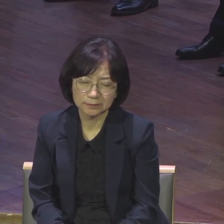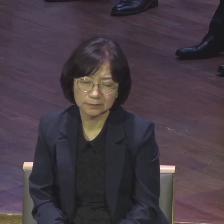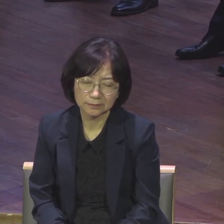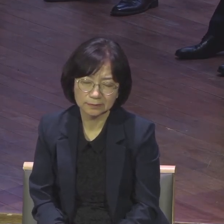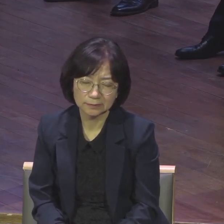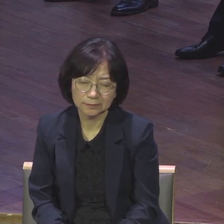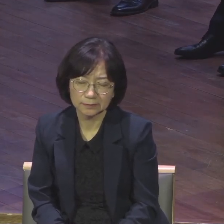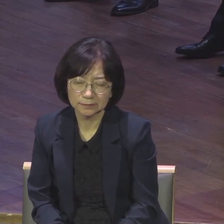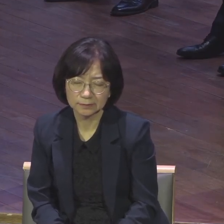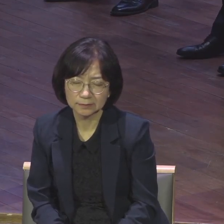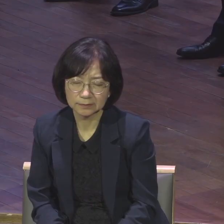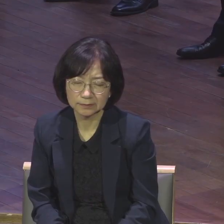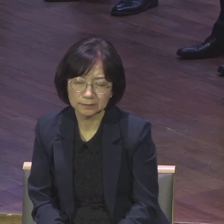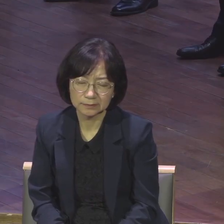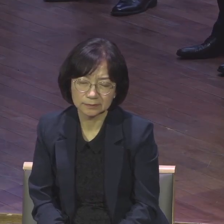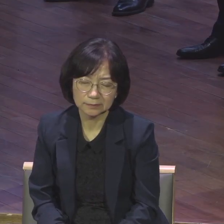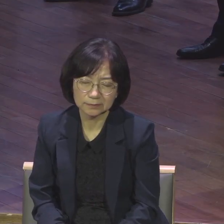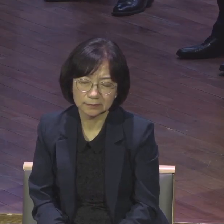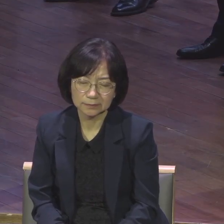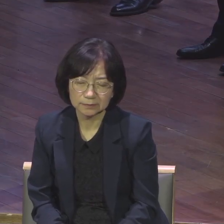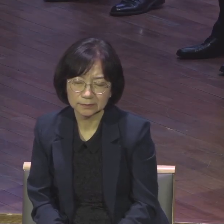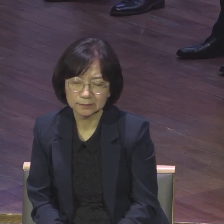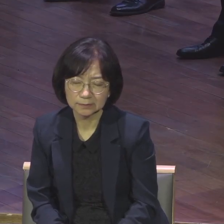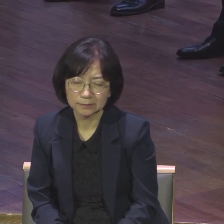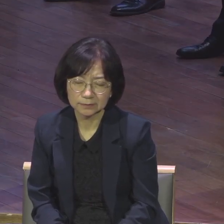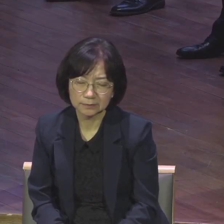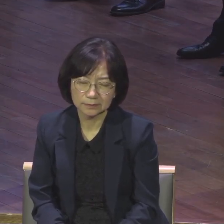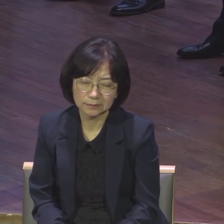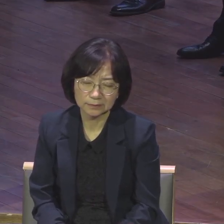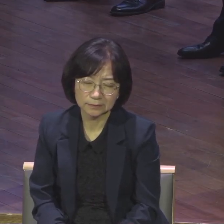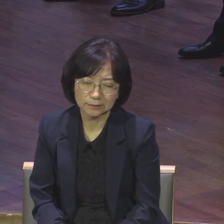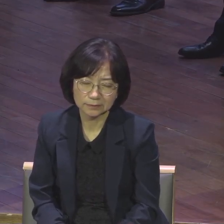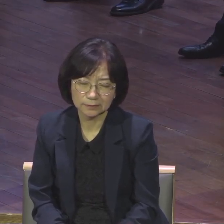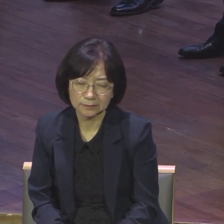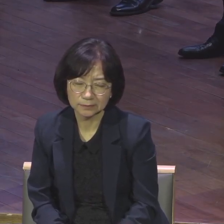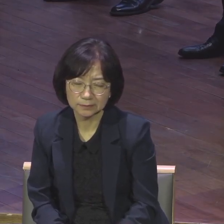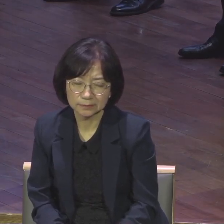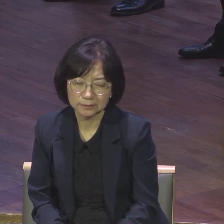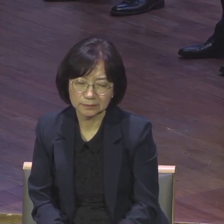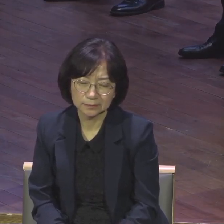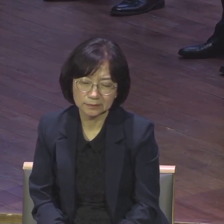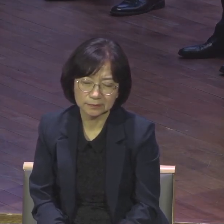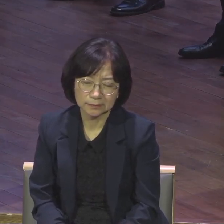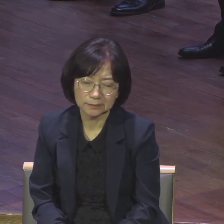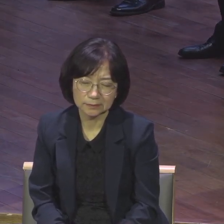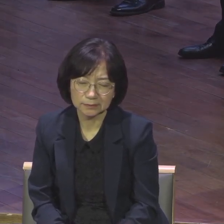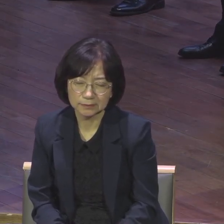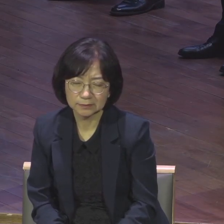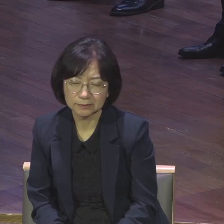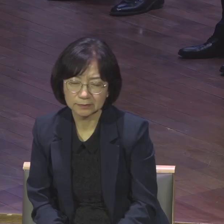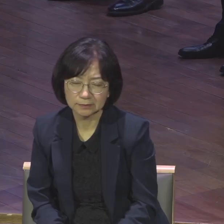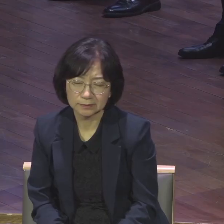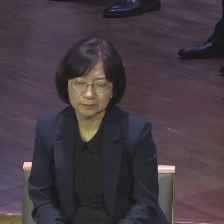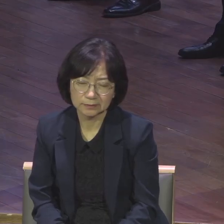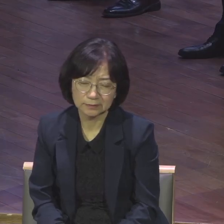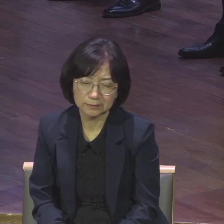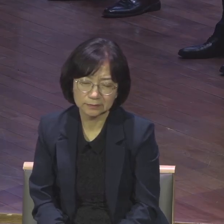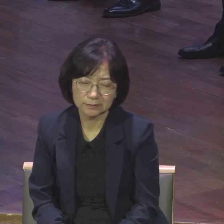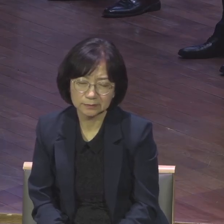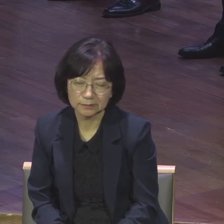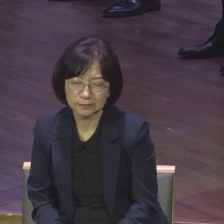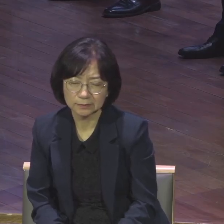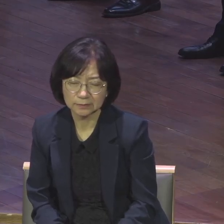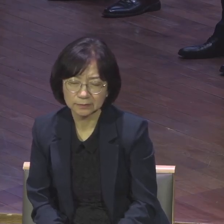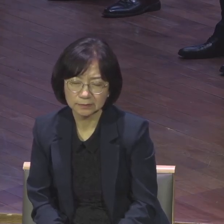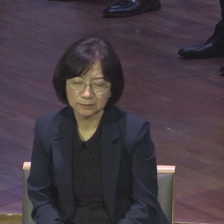밤에 역사하여 주시옵소서. 반드시 하나님께서 역사하시고 우리의 믿음과 역사하시는 믿사오니 하나님 이